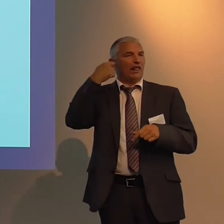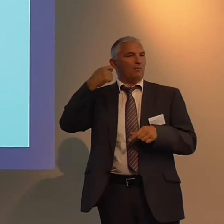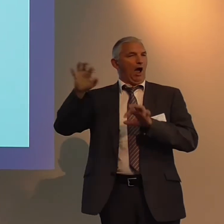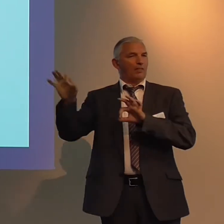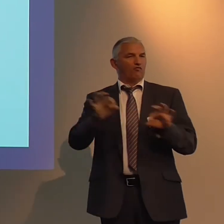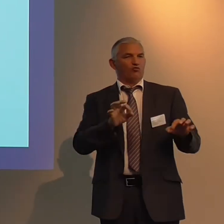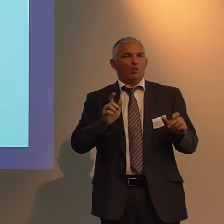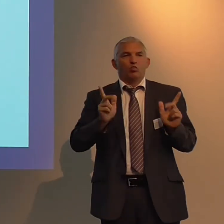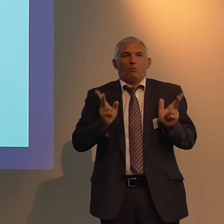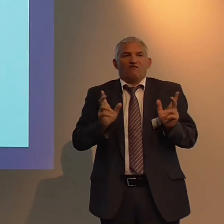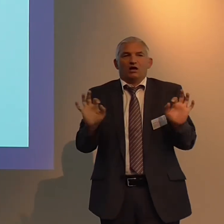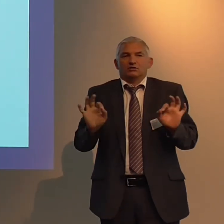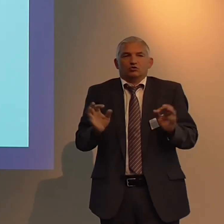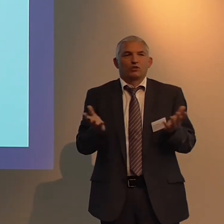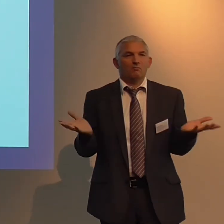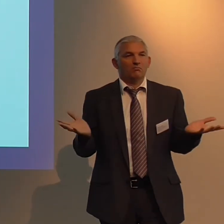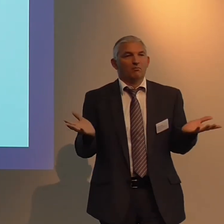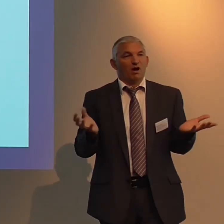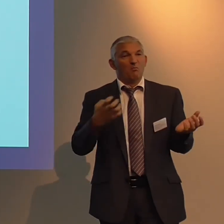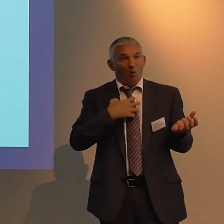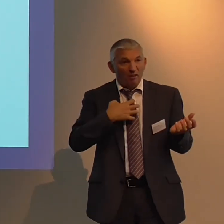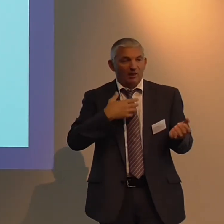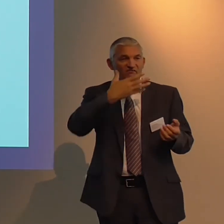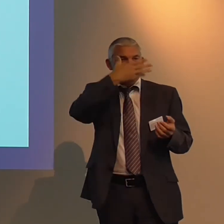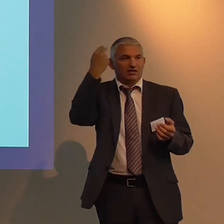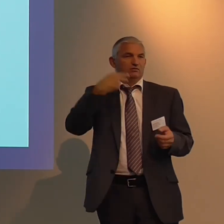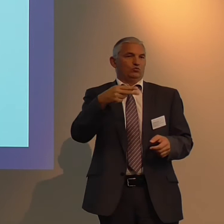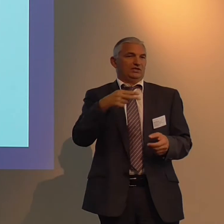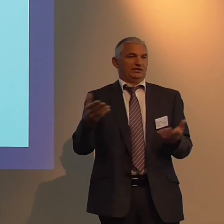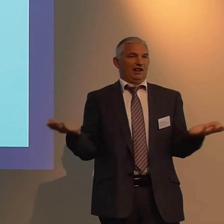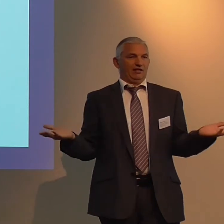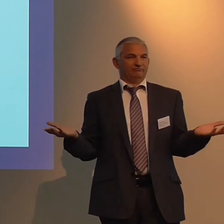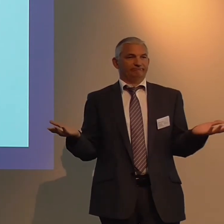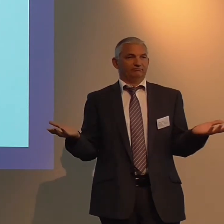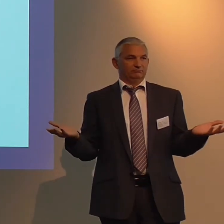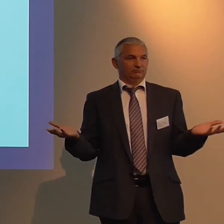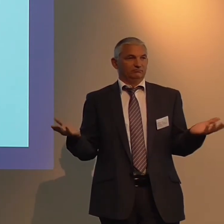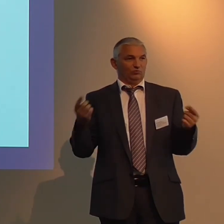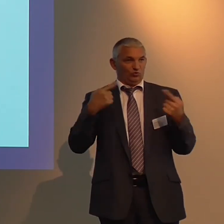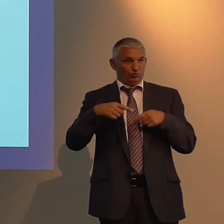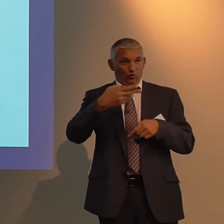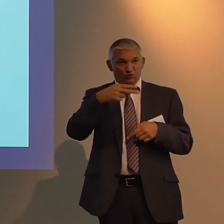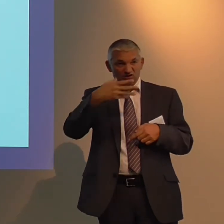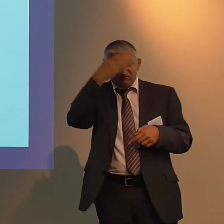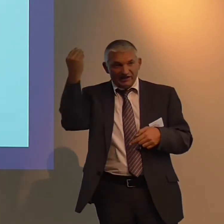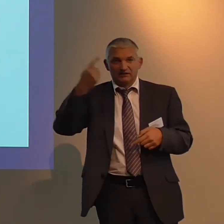der Tonfilm kam auf. Normalerweise wäre das nicht schwierig gewesen, aber man hat vergessen, zu dieser Zeit die Untertitel